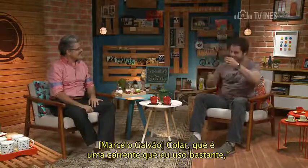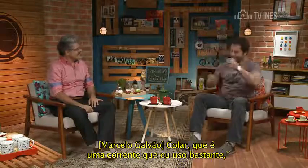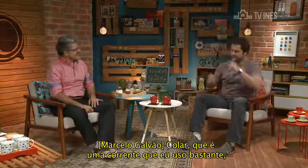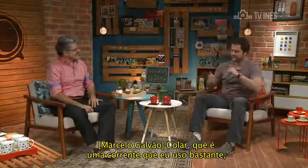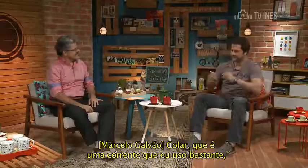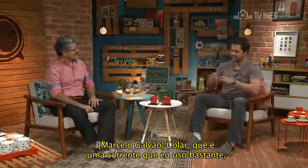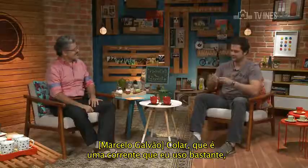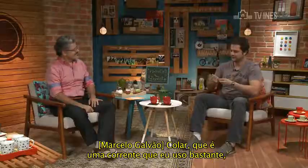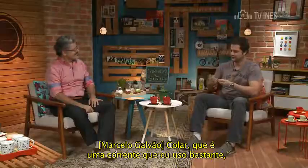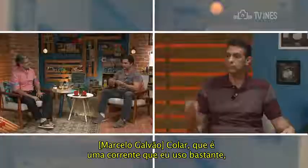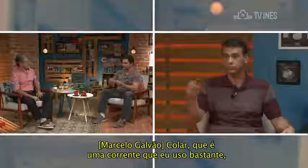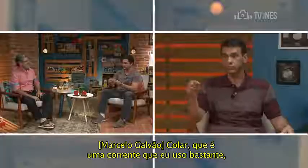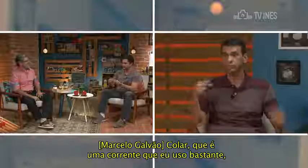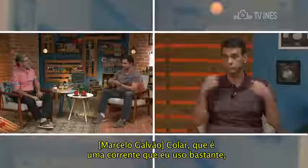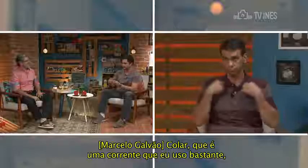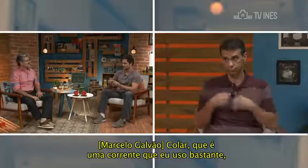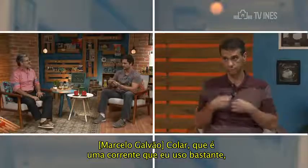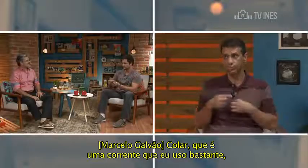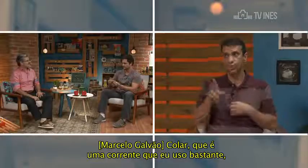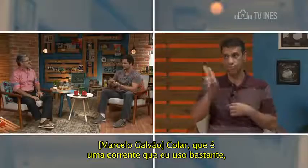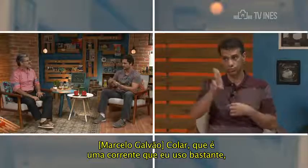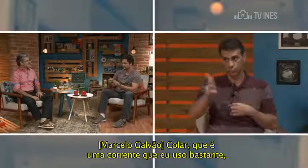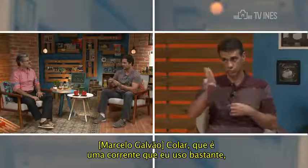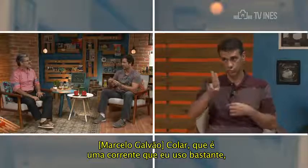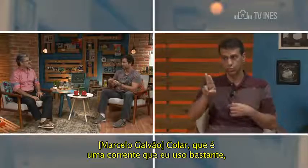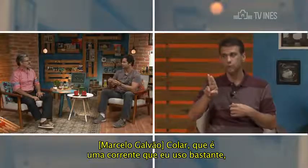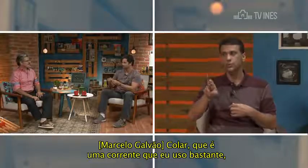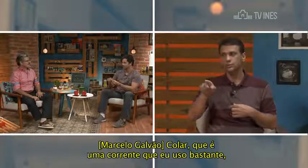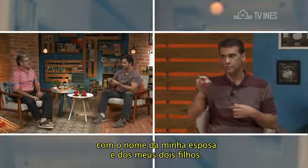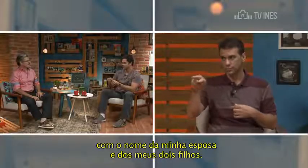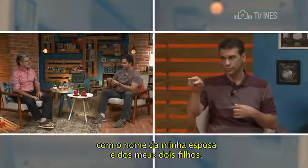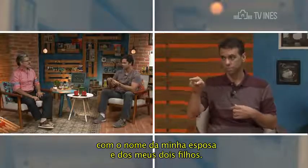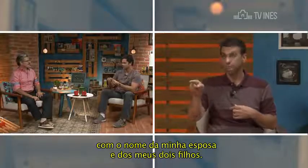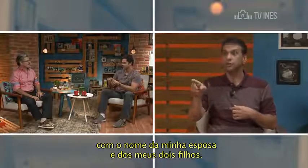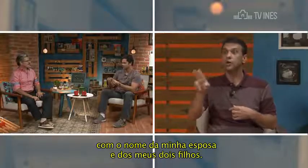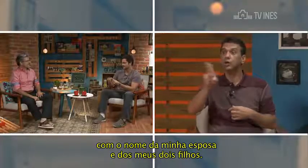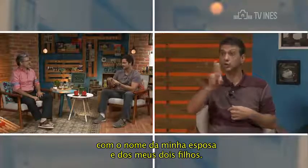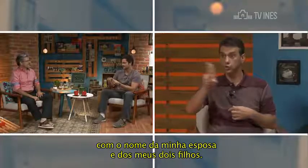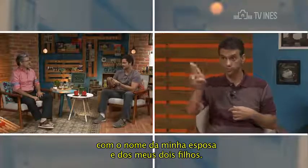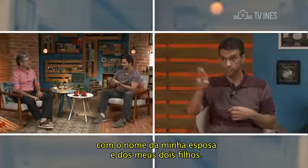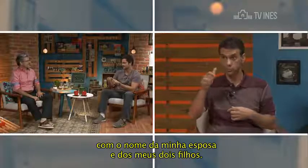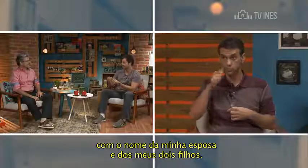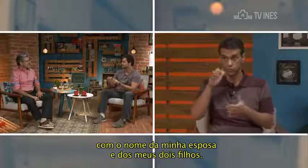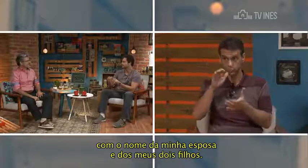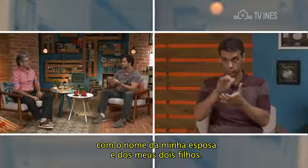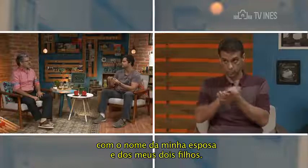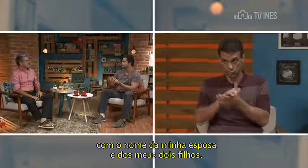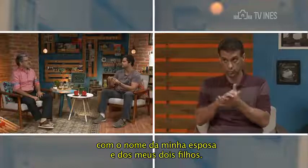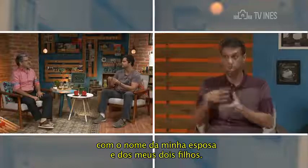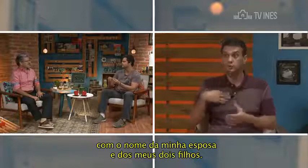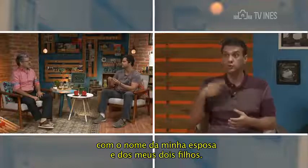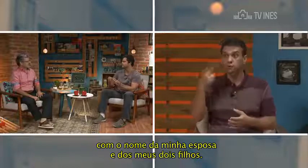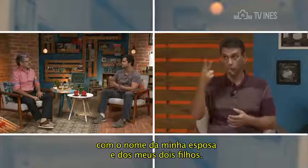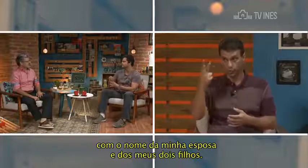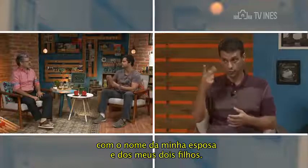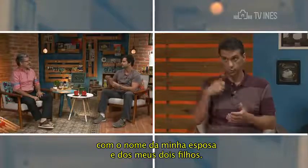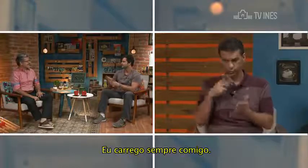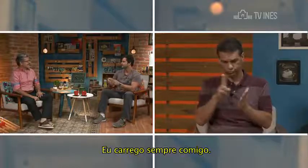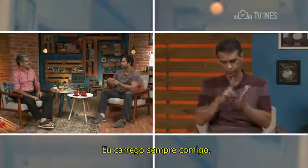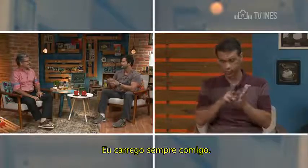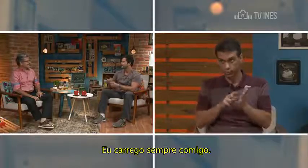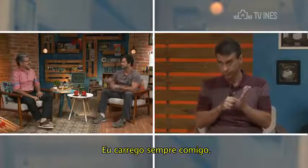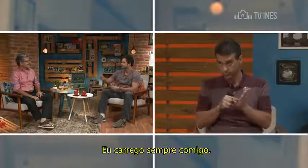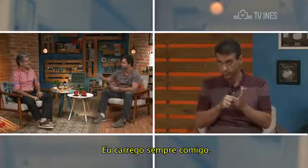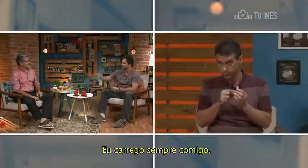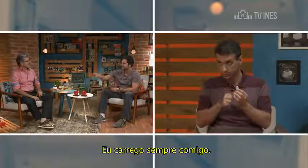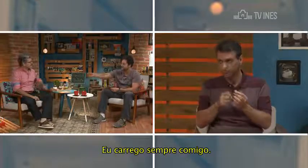colar, né? Que é uma corrente que eu uso bastante, o nome da minha esposa, dos meus 2 filhos, que eu